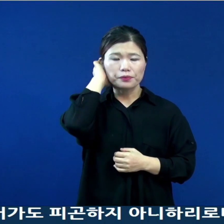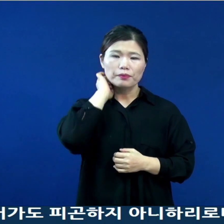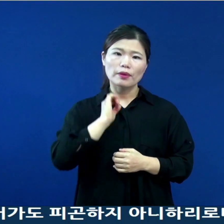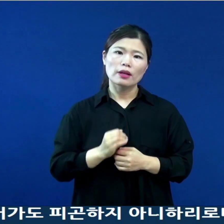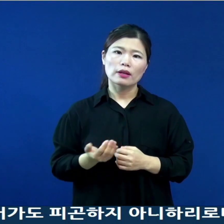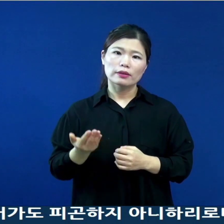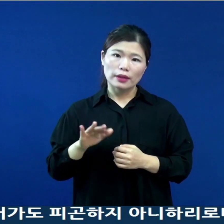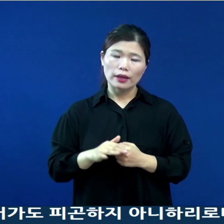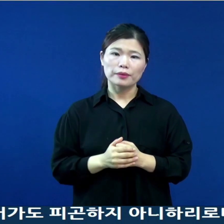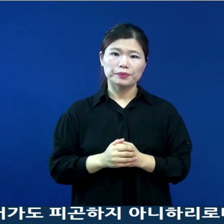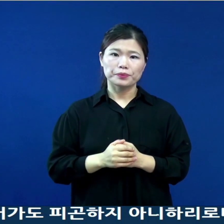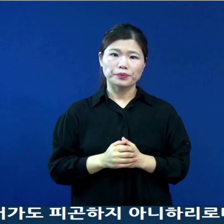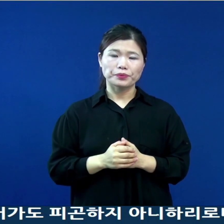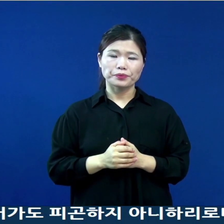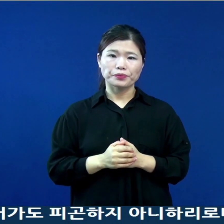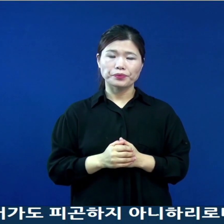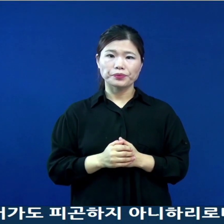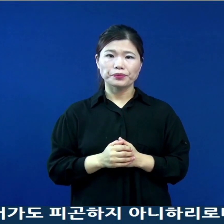여기에 추가해서